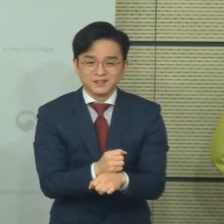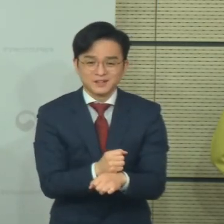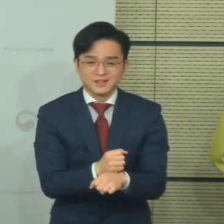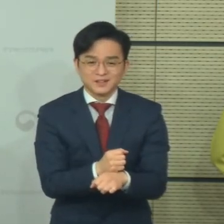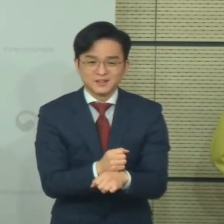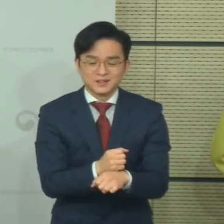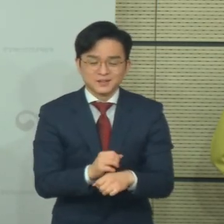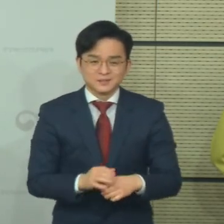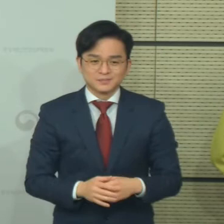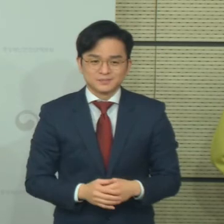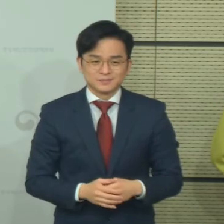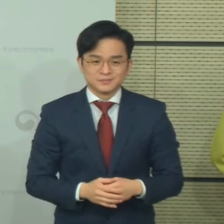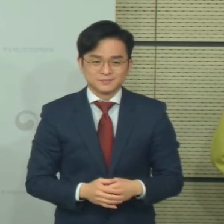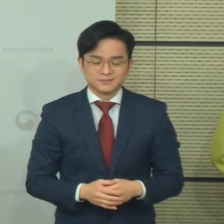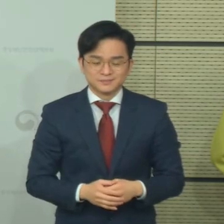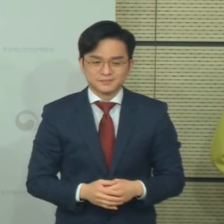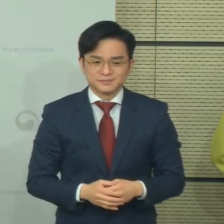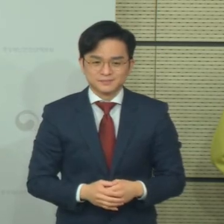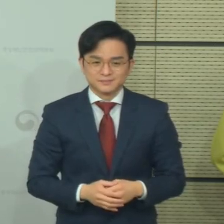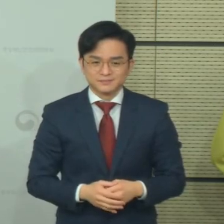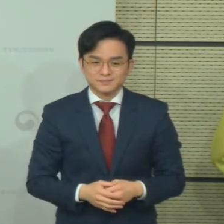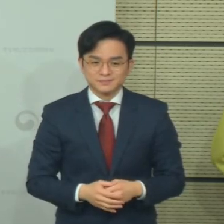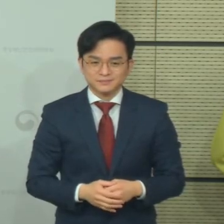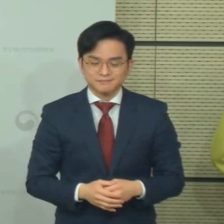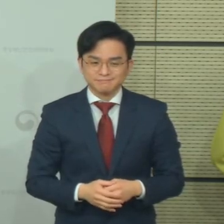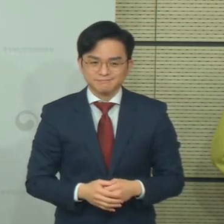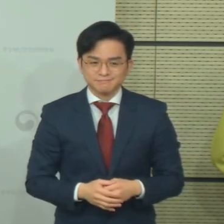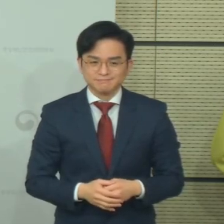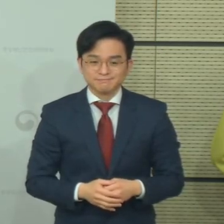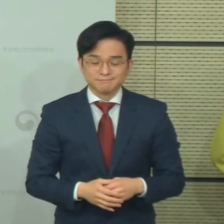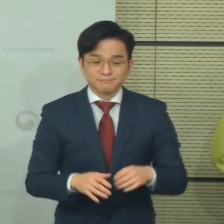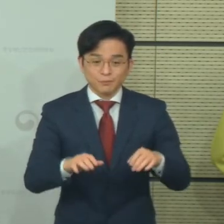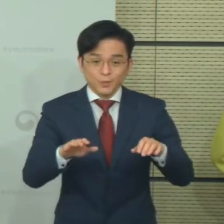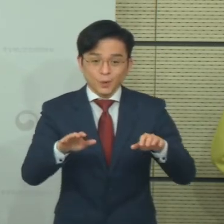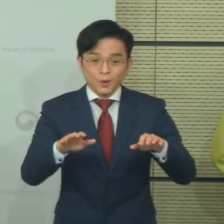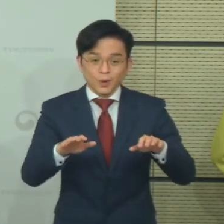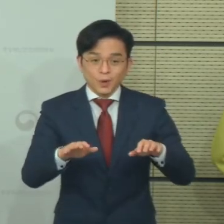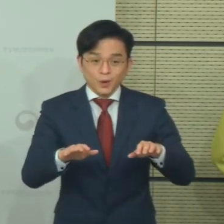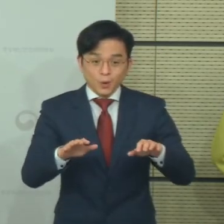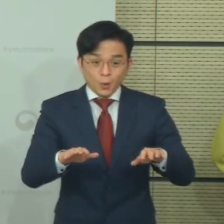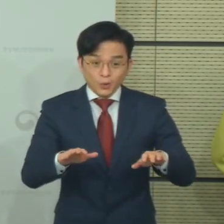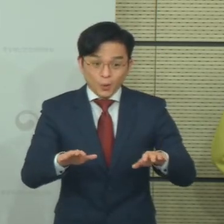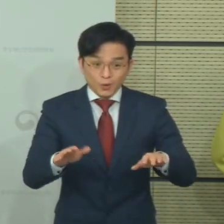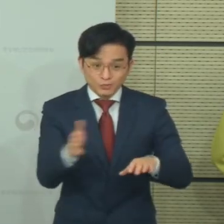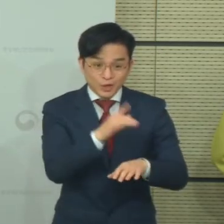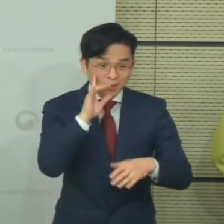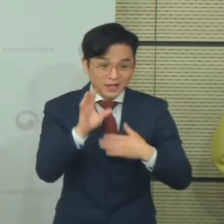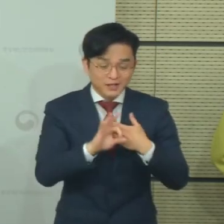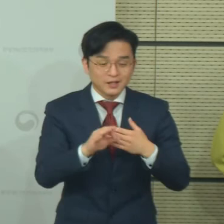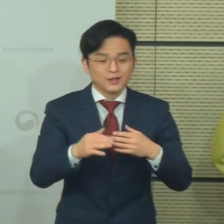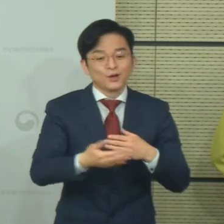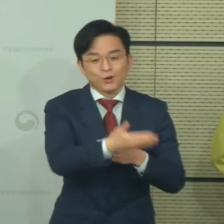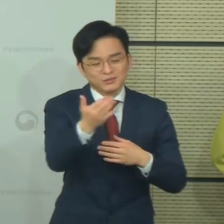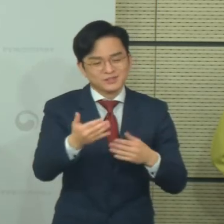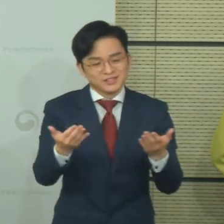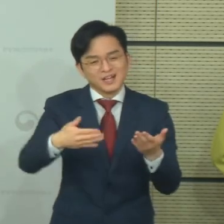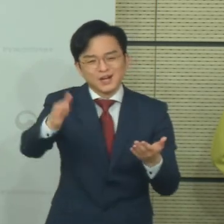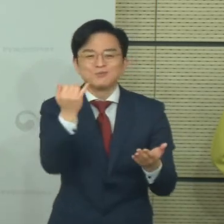계시는 중인데 현 상황으로 그렇게 했다가는 다시 코로나19가 유행이 확대될 가능성이 크다고 봤기 때문에 2주간 강도